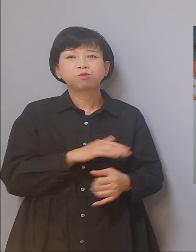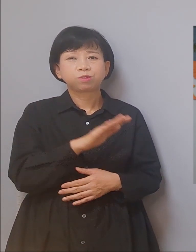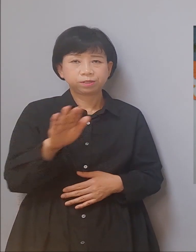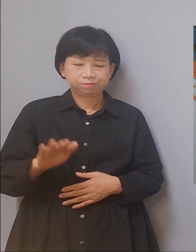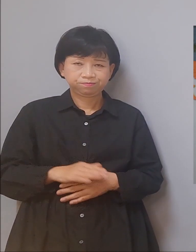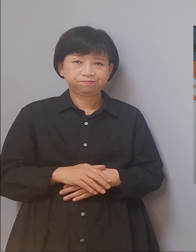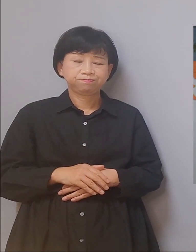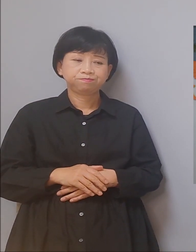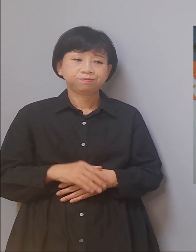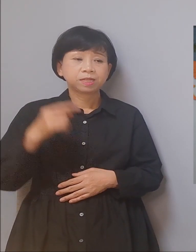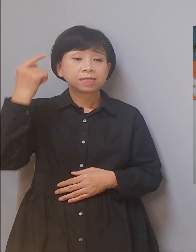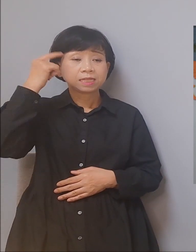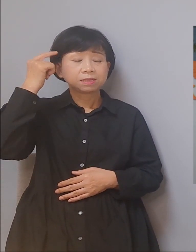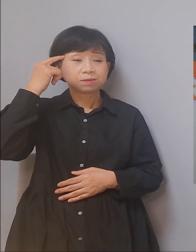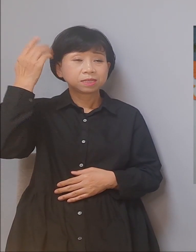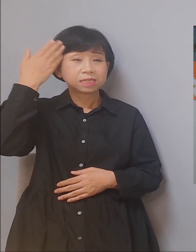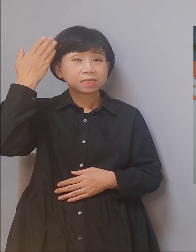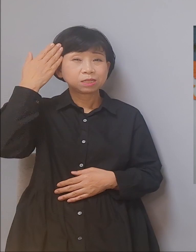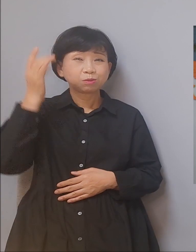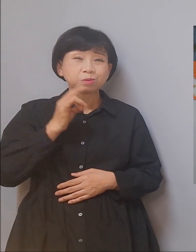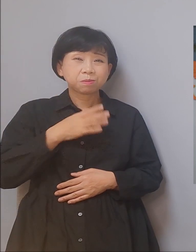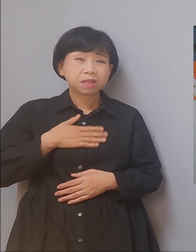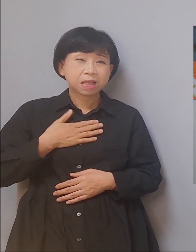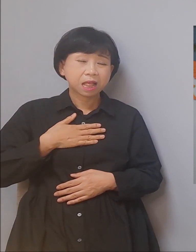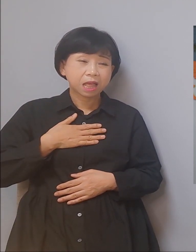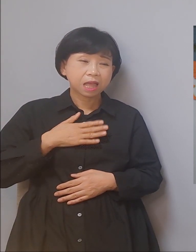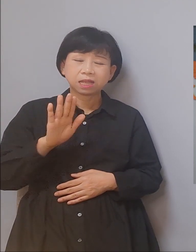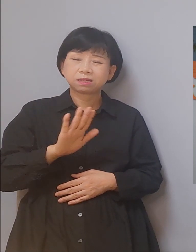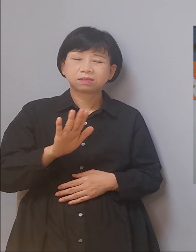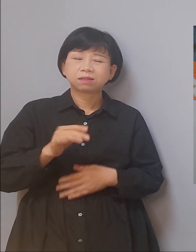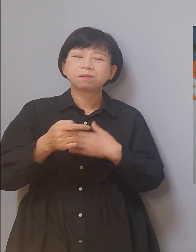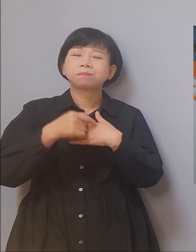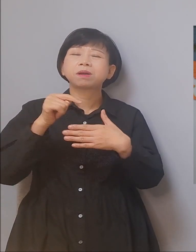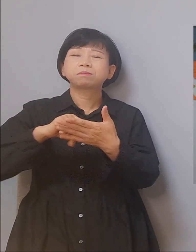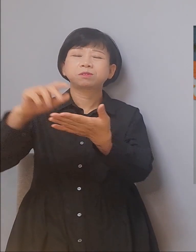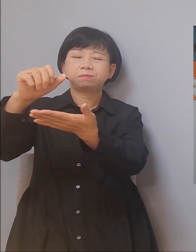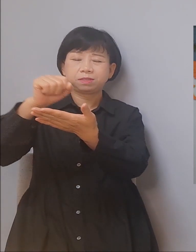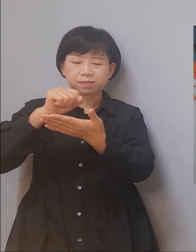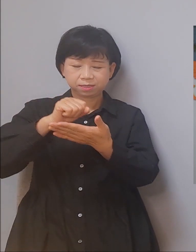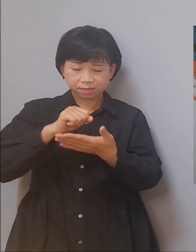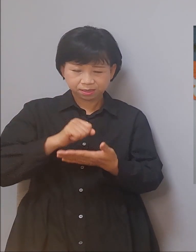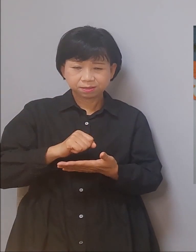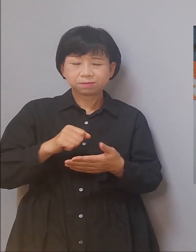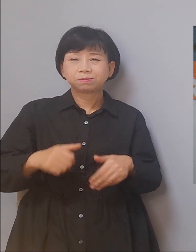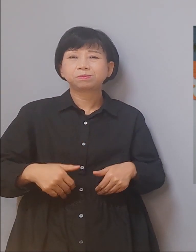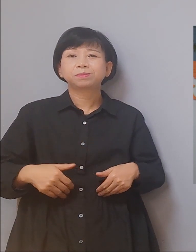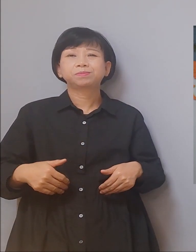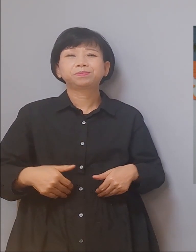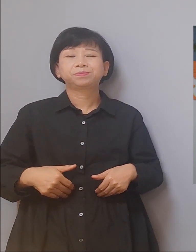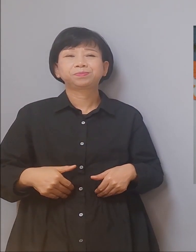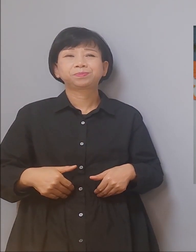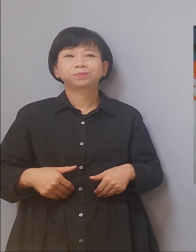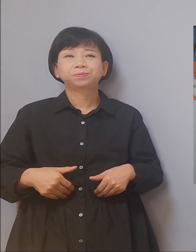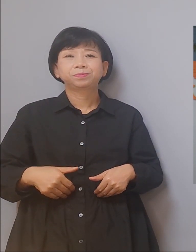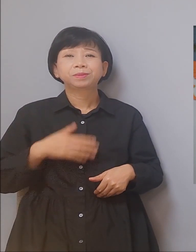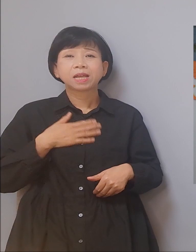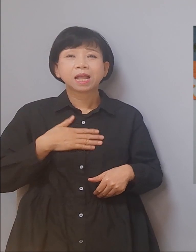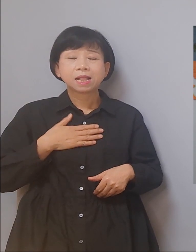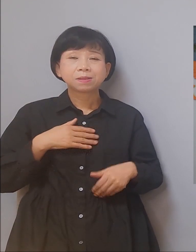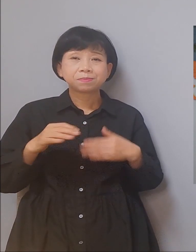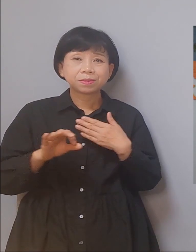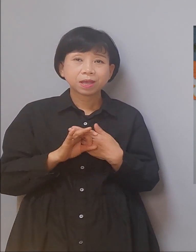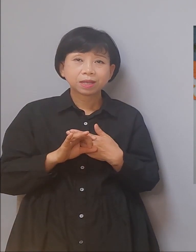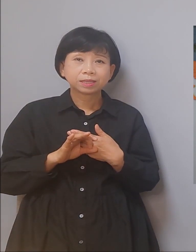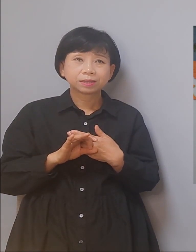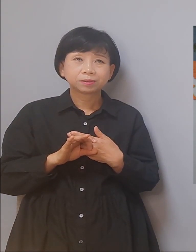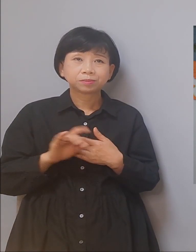이제 머리로 알았다면, 마음으로 받아들였다면 이제 나와야 되는 거죠. 안다는 것은 제가